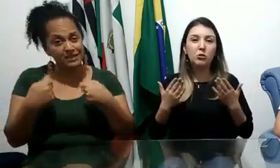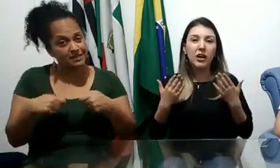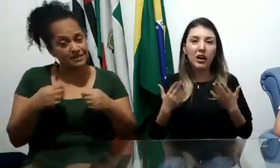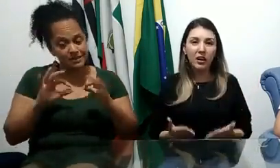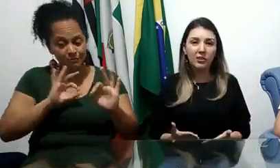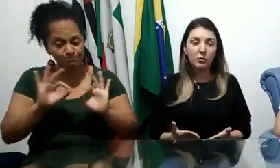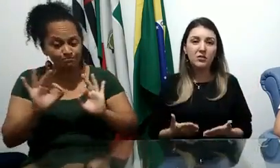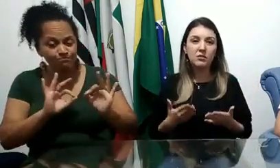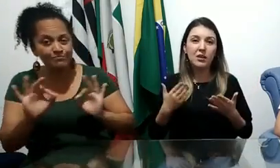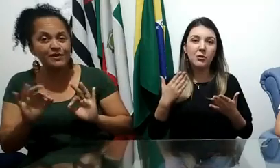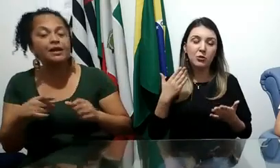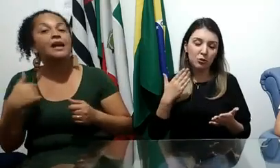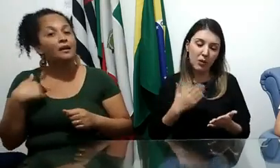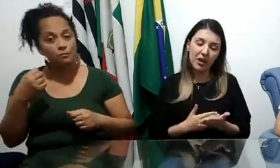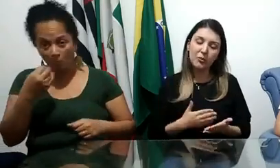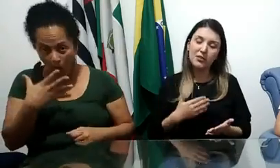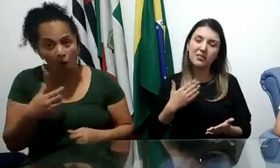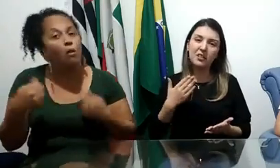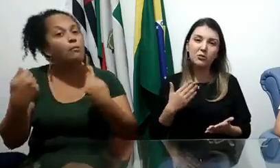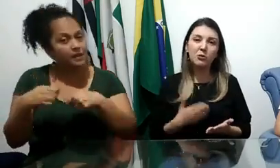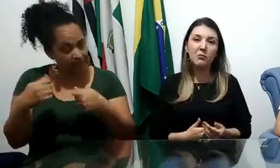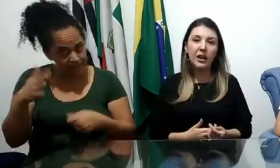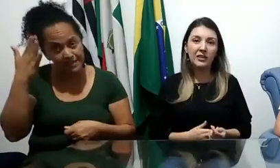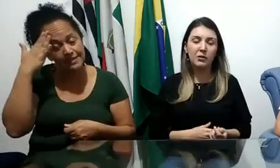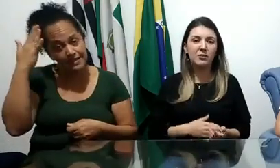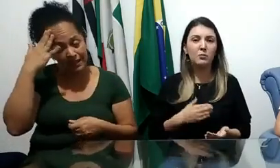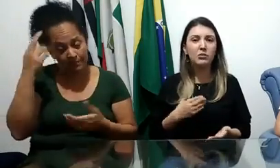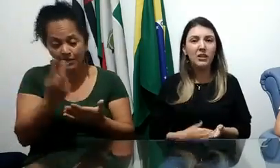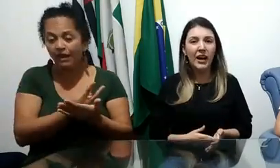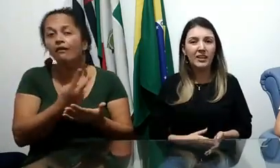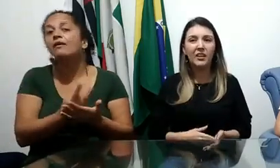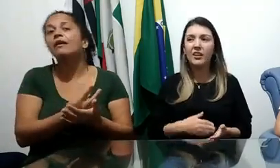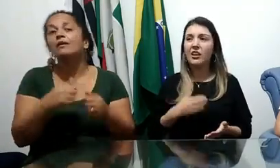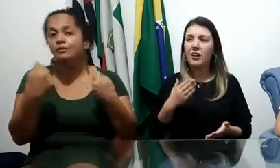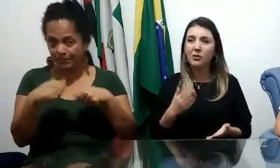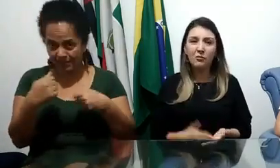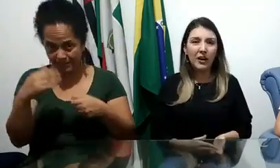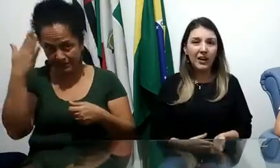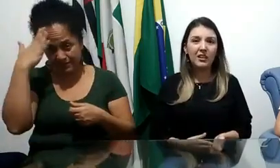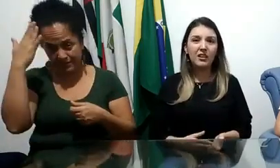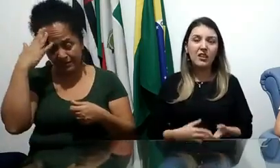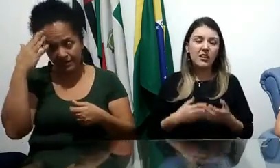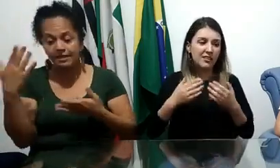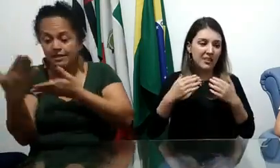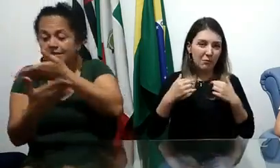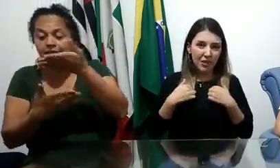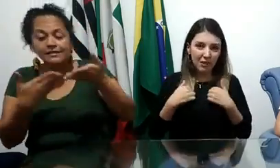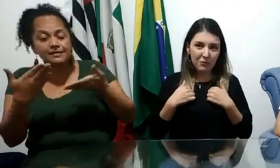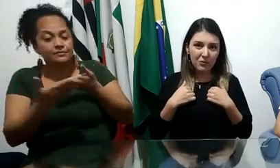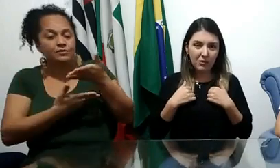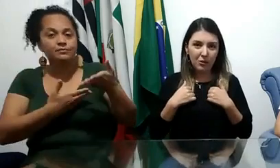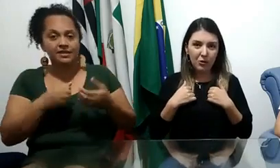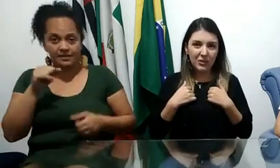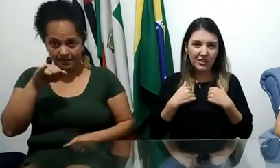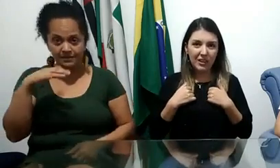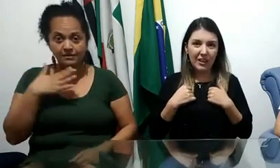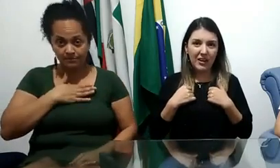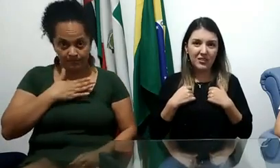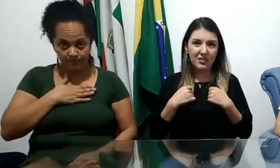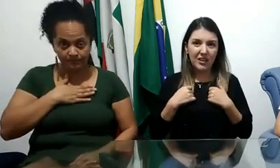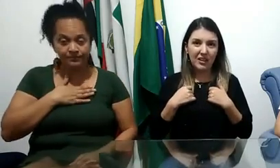no que eu estou errando, eu preciso saber no que eu estou errando para ser transformada, para ser mudada, renovada. Se a minha função como